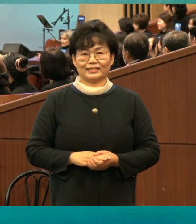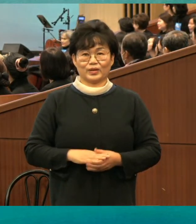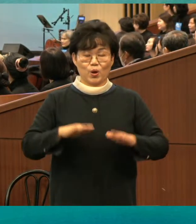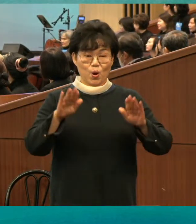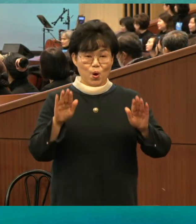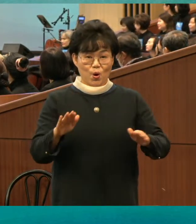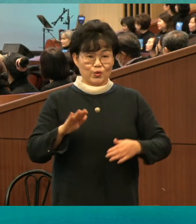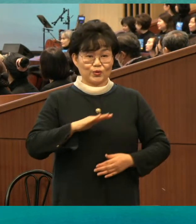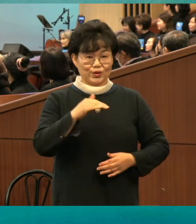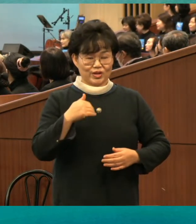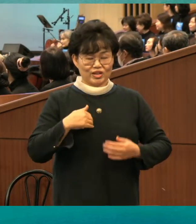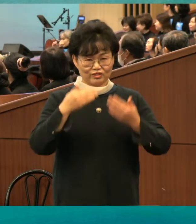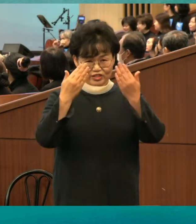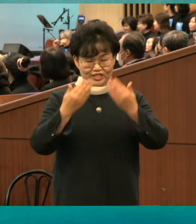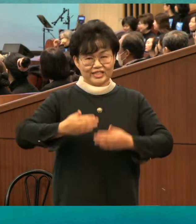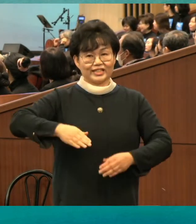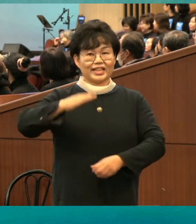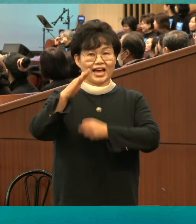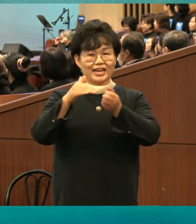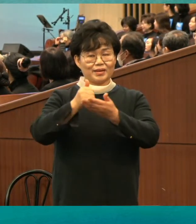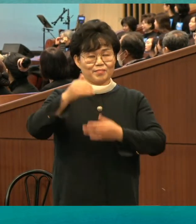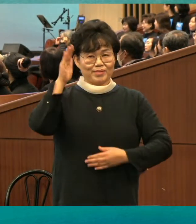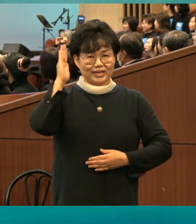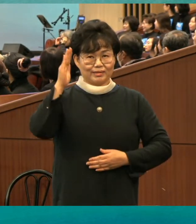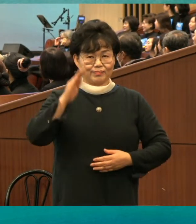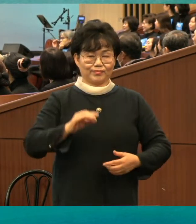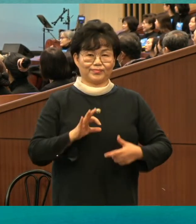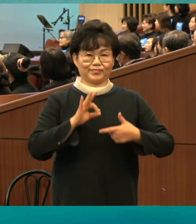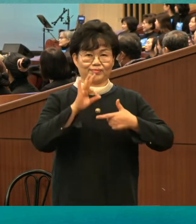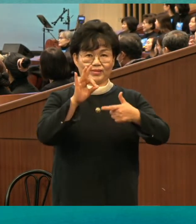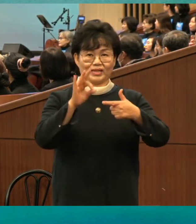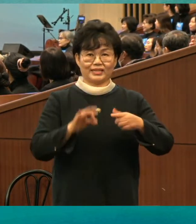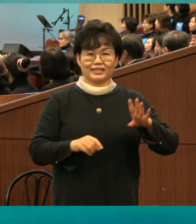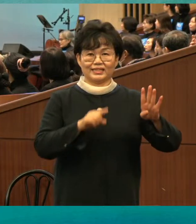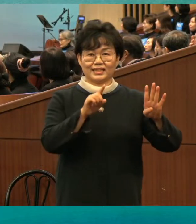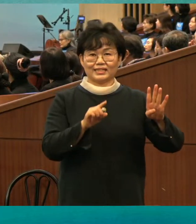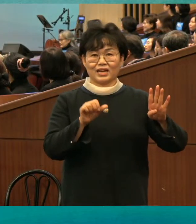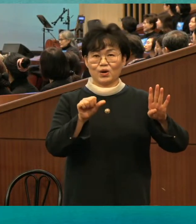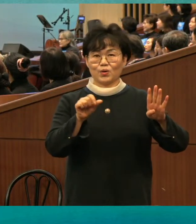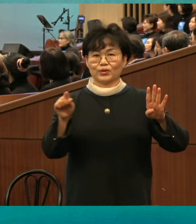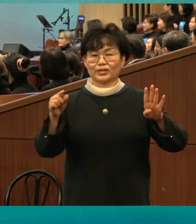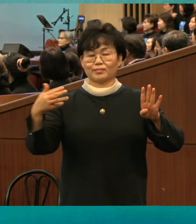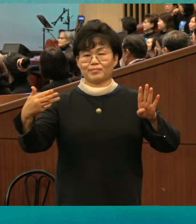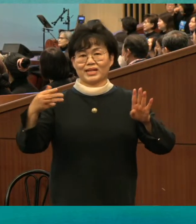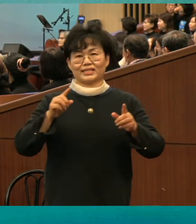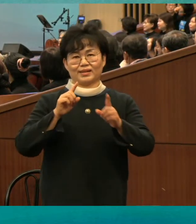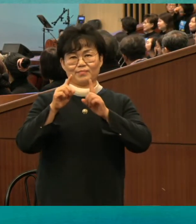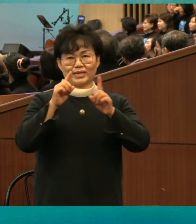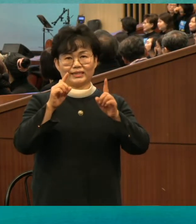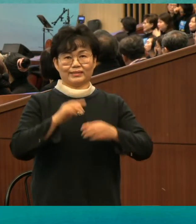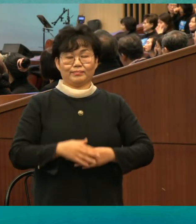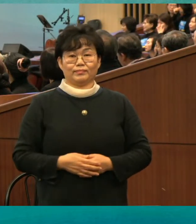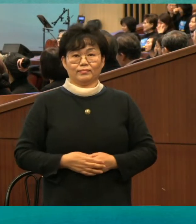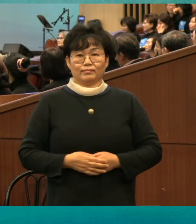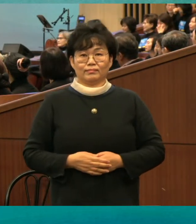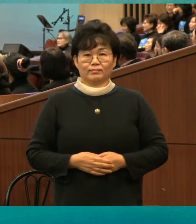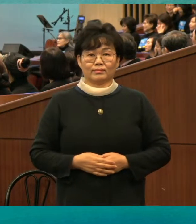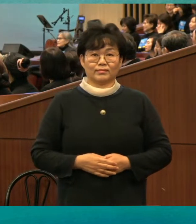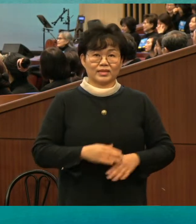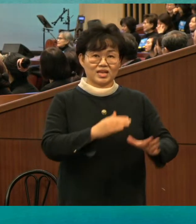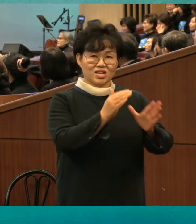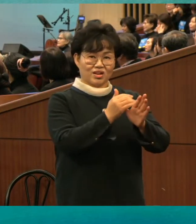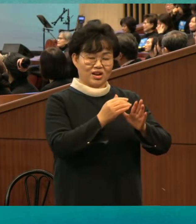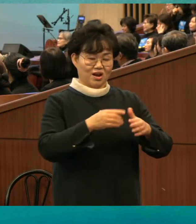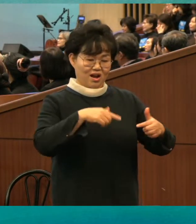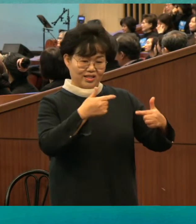오늘 우리에게 주시는 하나님의 말씀은 요나서 4장 5절에서 8절 말씀입니다. 요나가